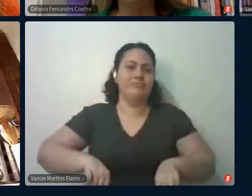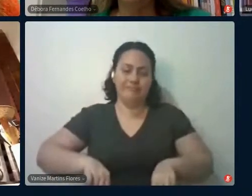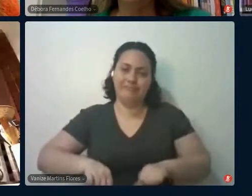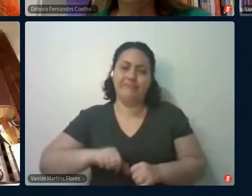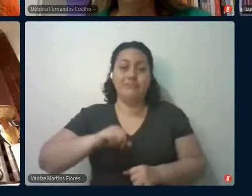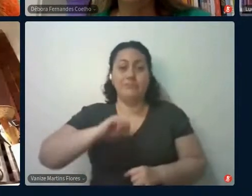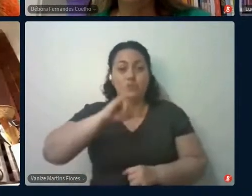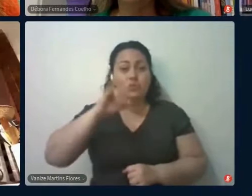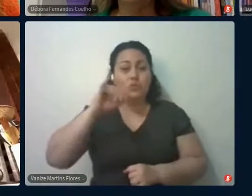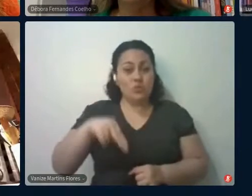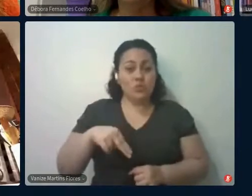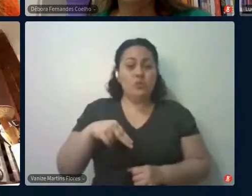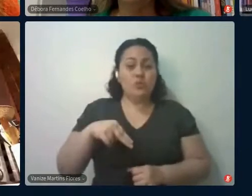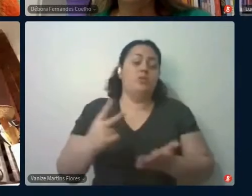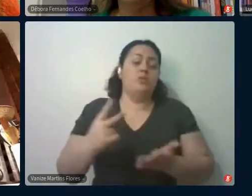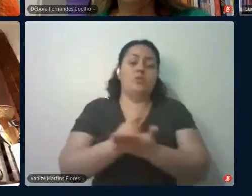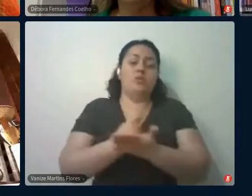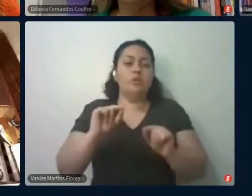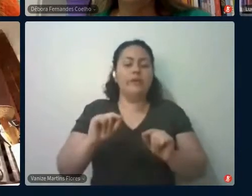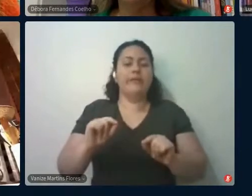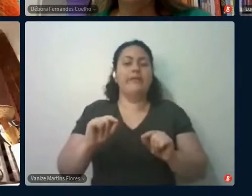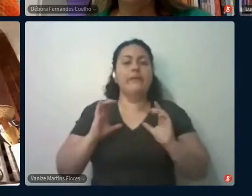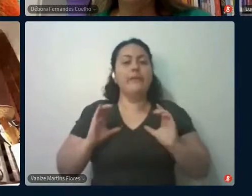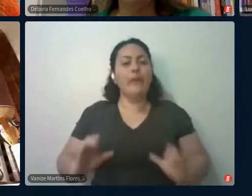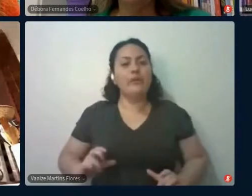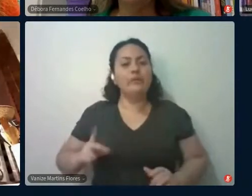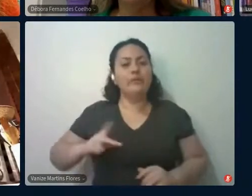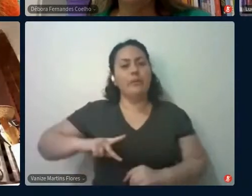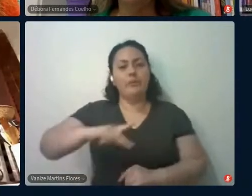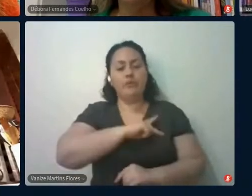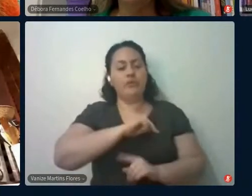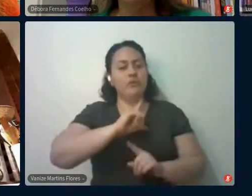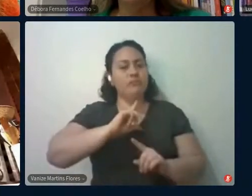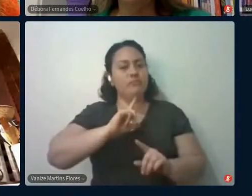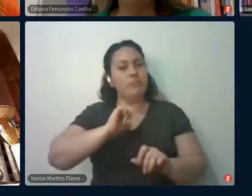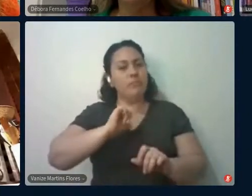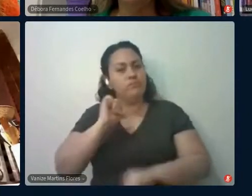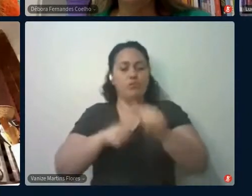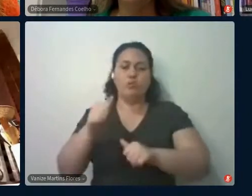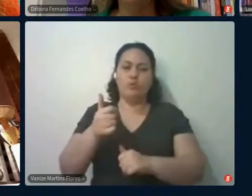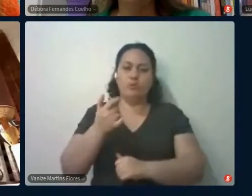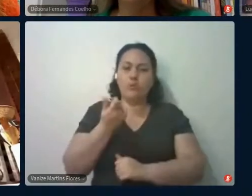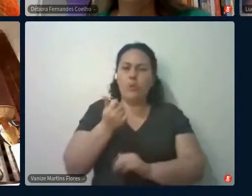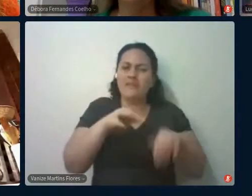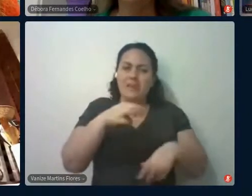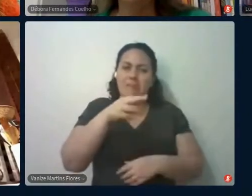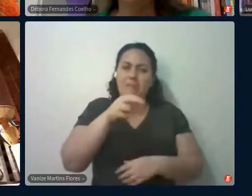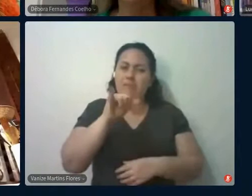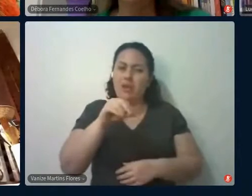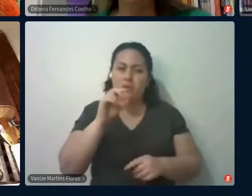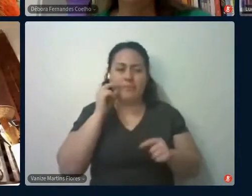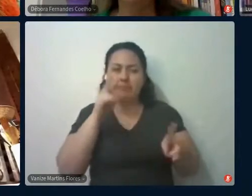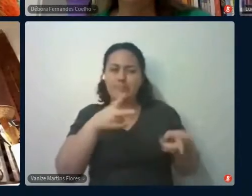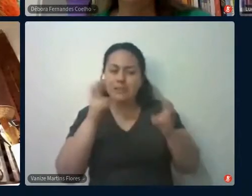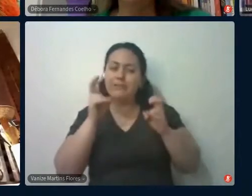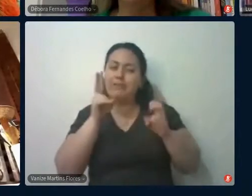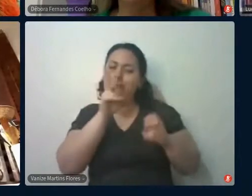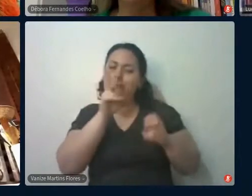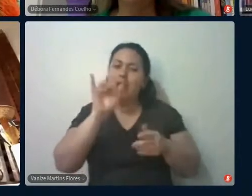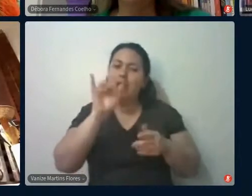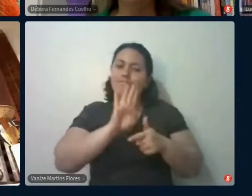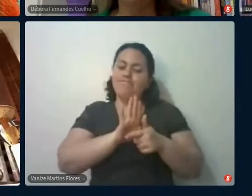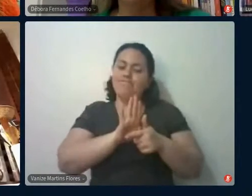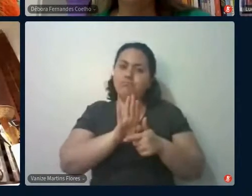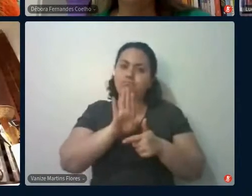uma mudança de comportamento da população, já no fim de maio, a gente já previu que ia piorar a pandemia, e piorou realmente,